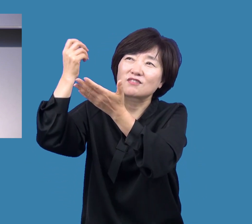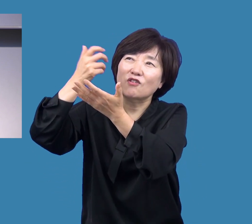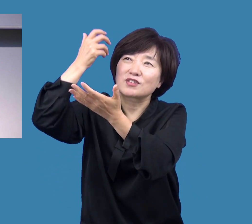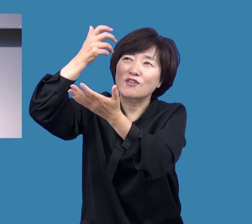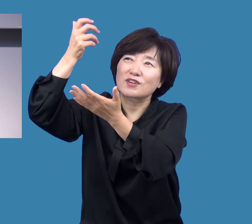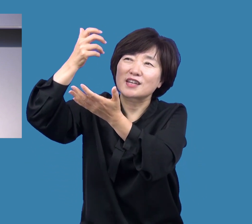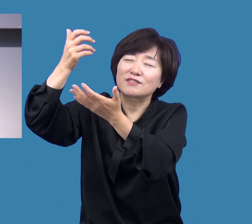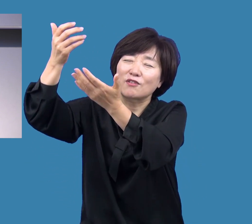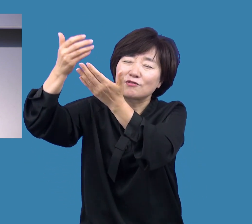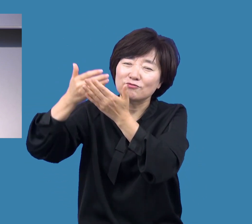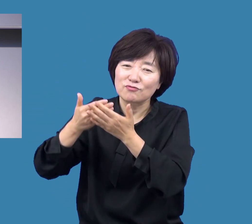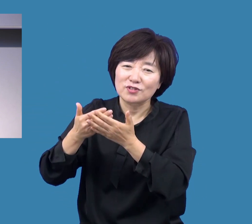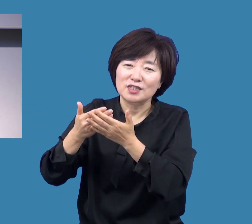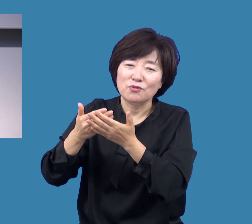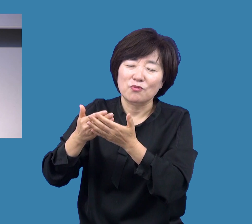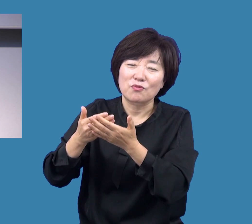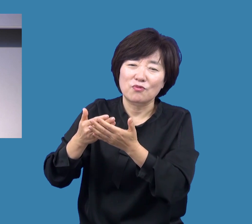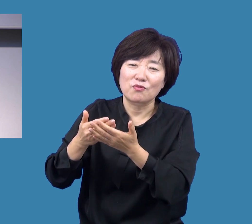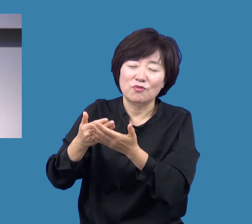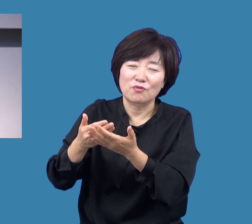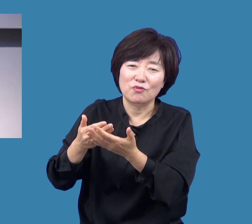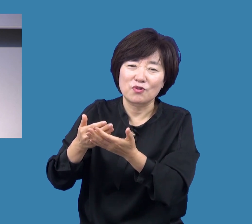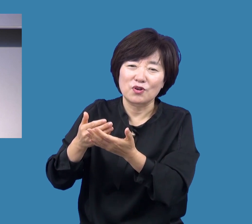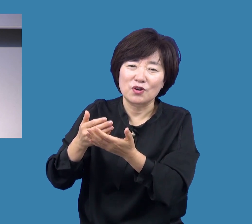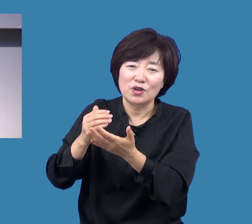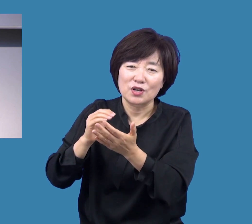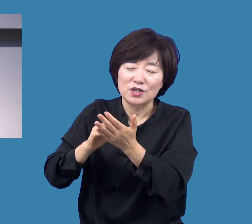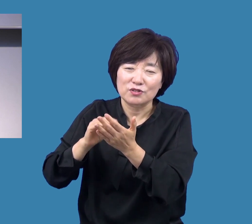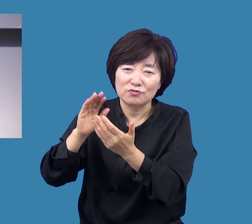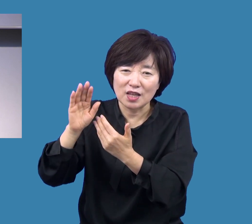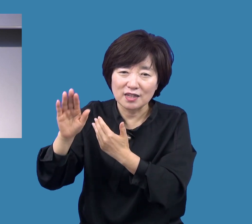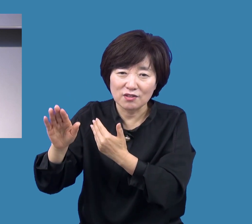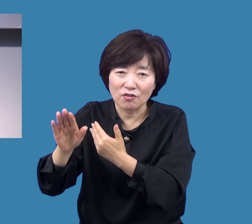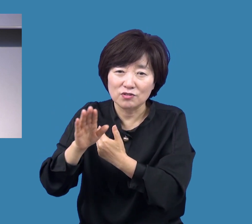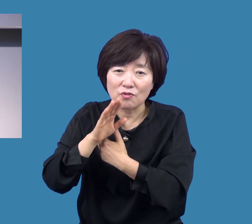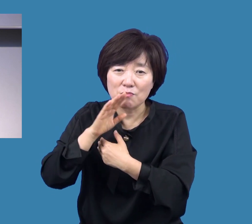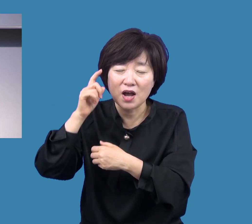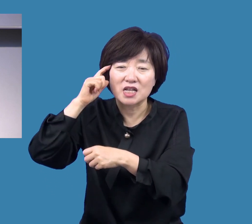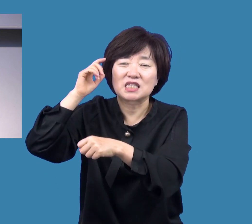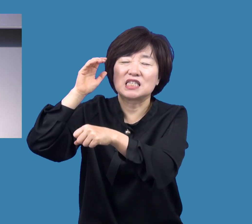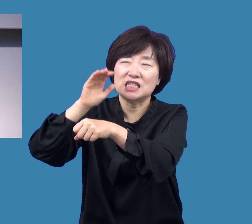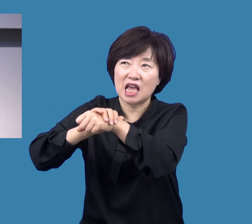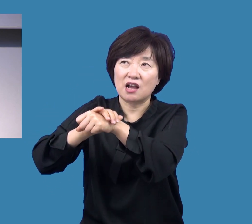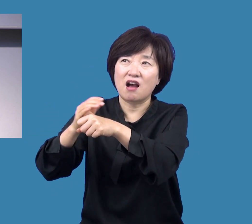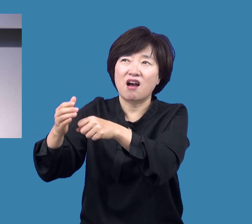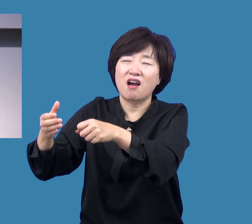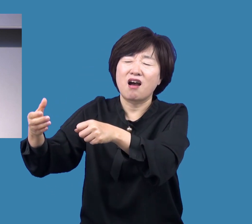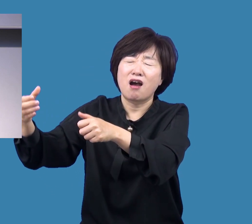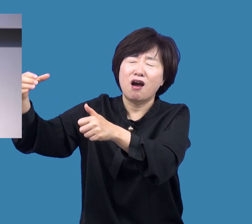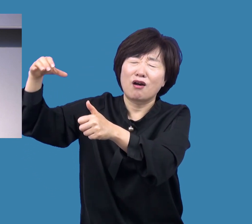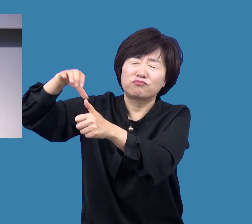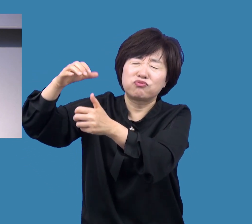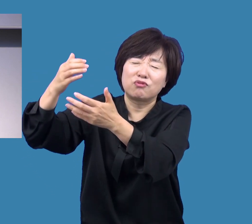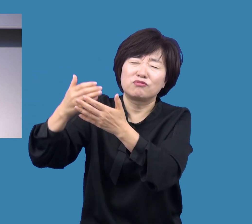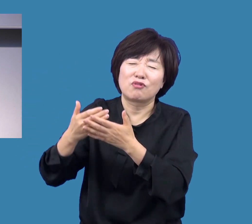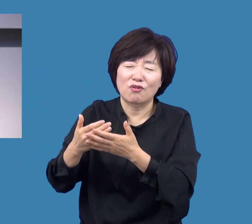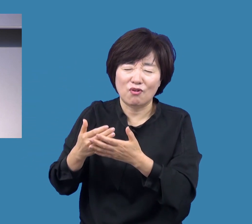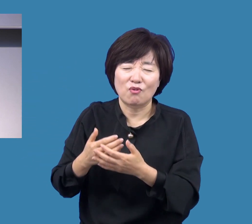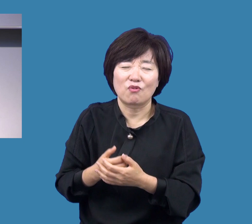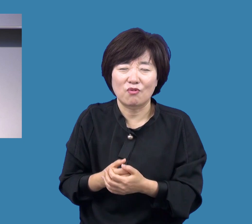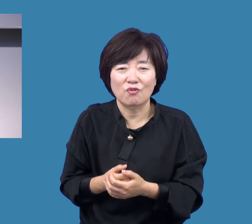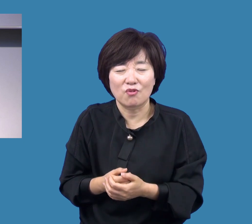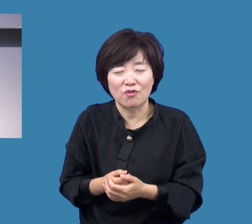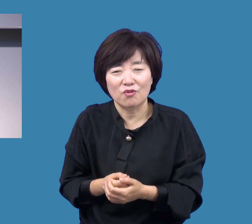성령께서 다니엘이라고 하는 이름도 주시고, 근데 그리고 나서 정말로 지혜가 부어지기 시작했어요. 정말로 지혜가 부어지기